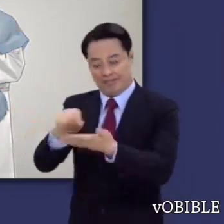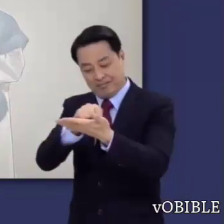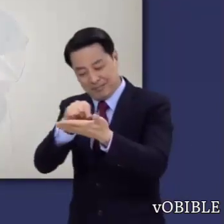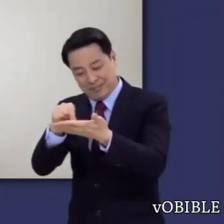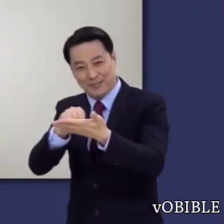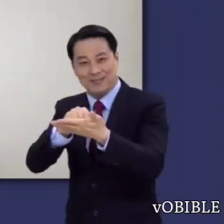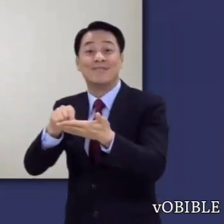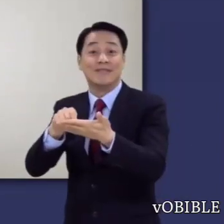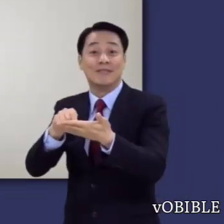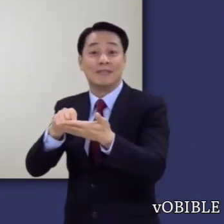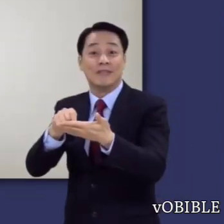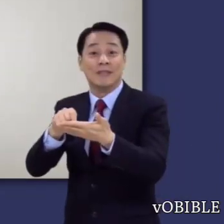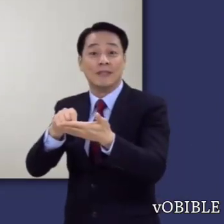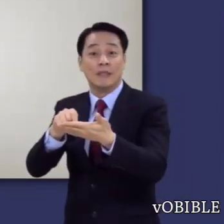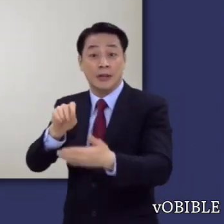样。